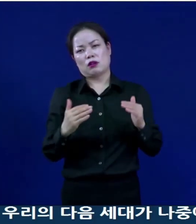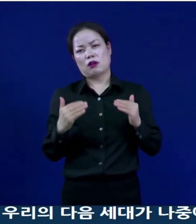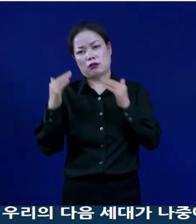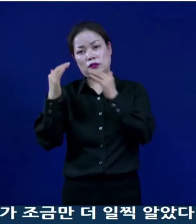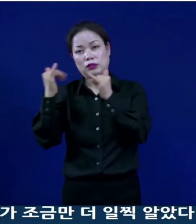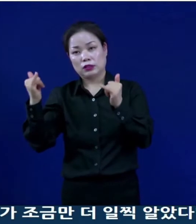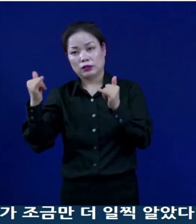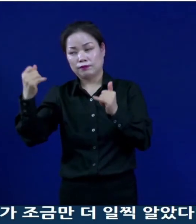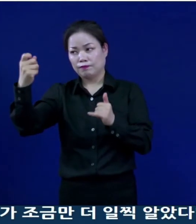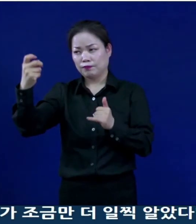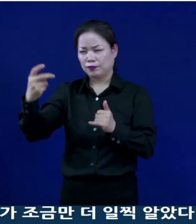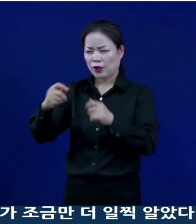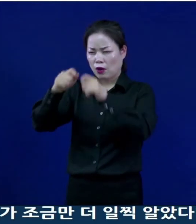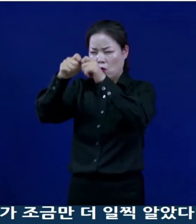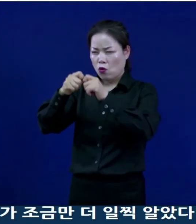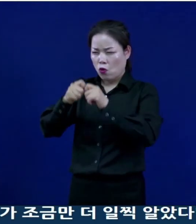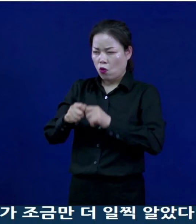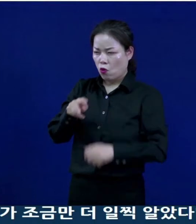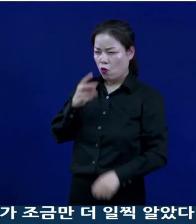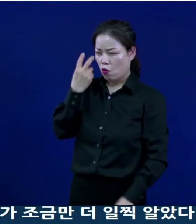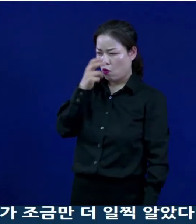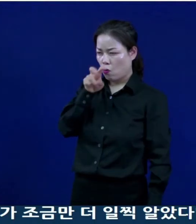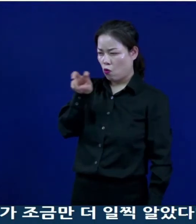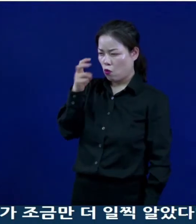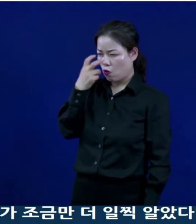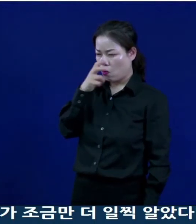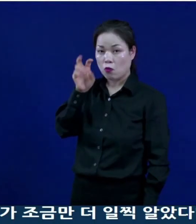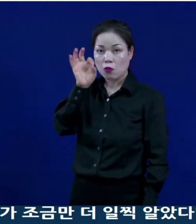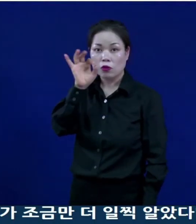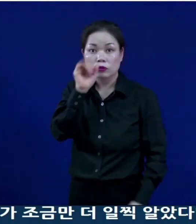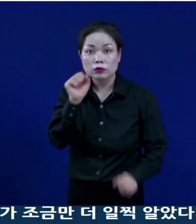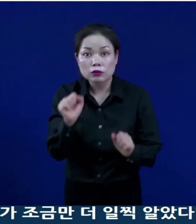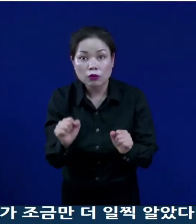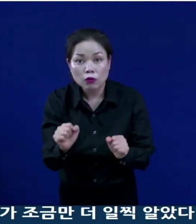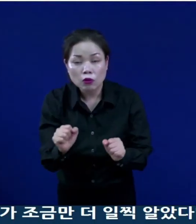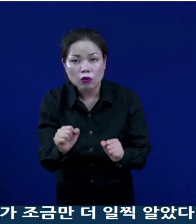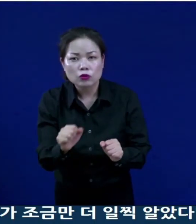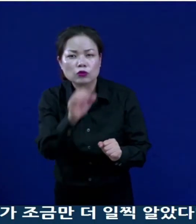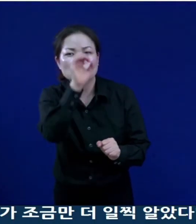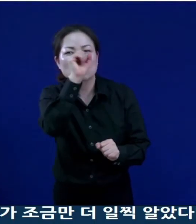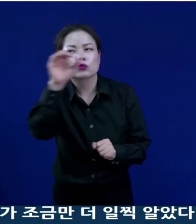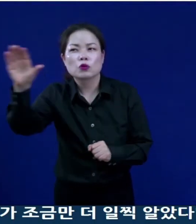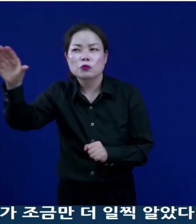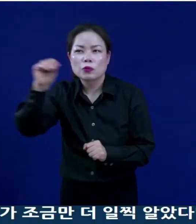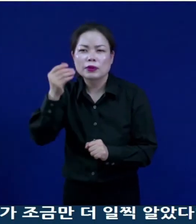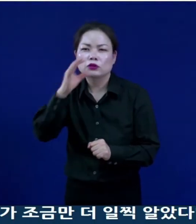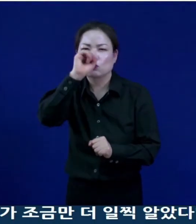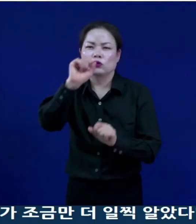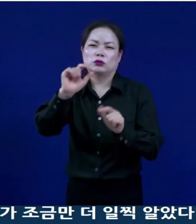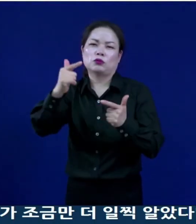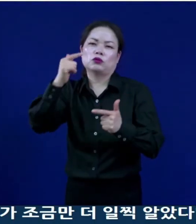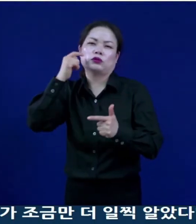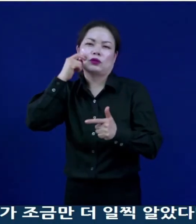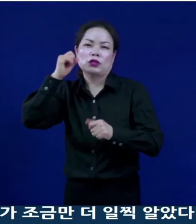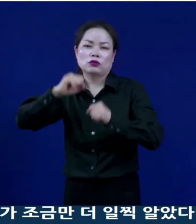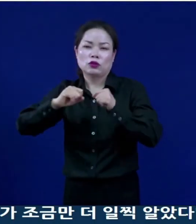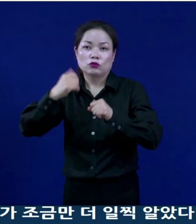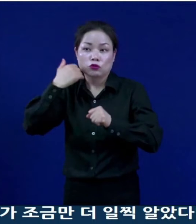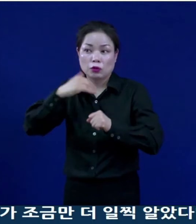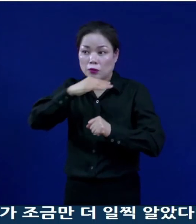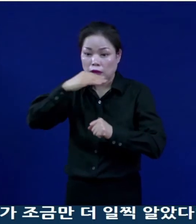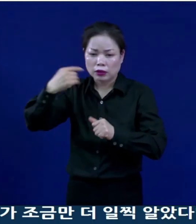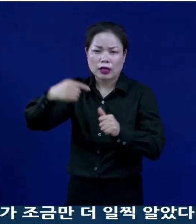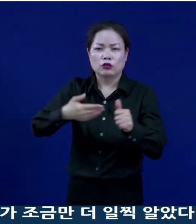하는 일거수일투족을 다 지켜보고 있습니다. 좋은 것도 본받겠지만 좋지 못한 행동들은 누군가가